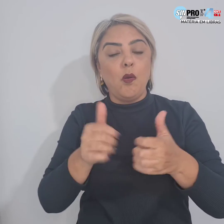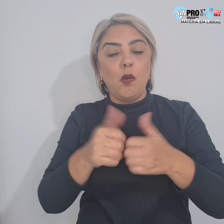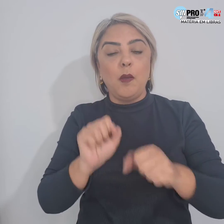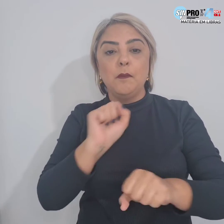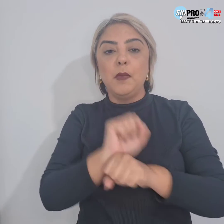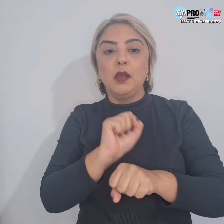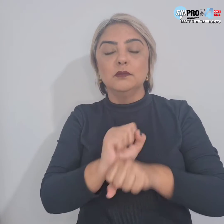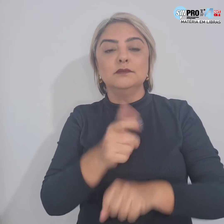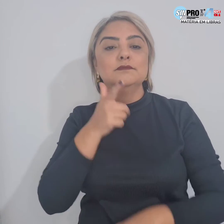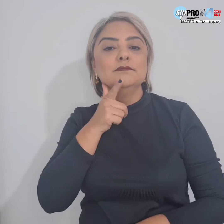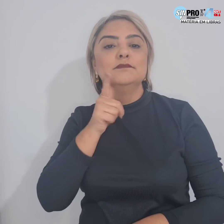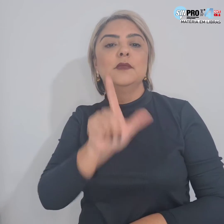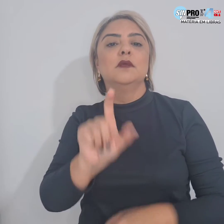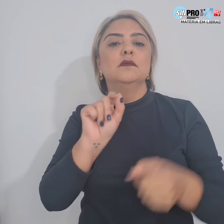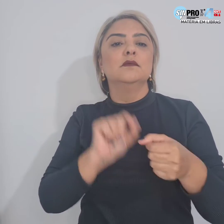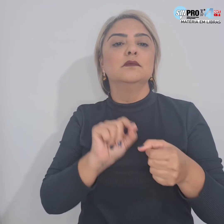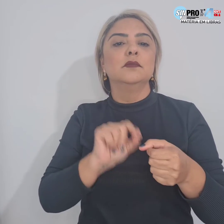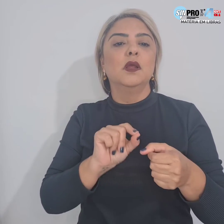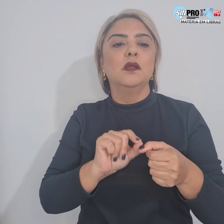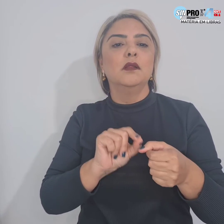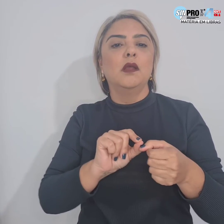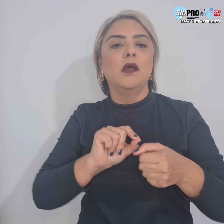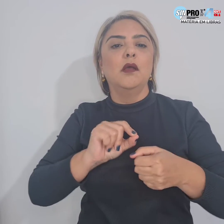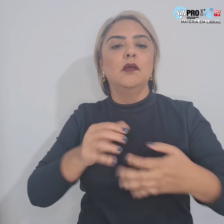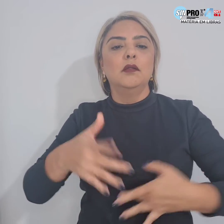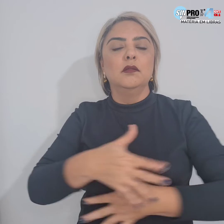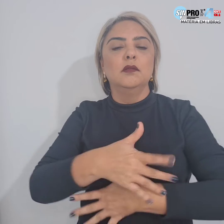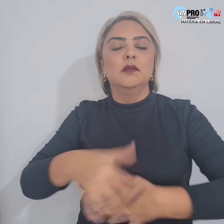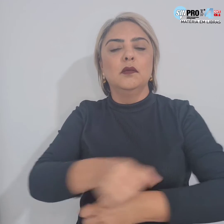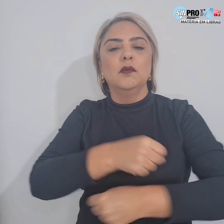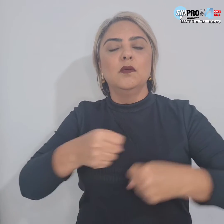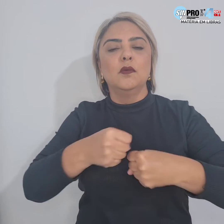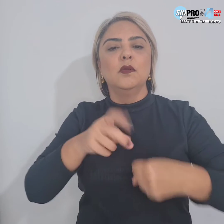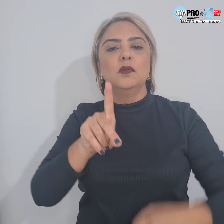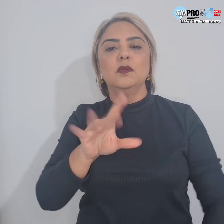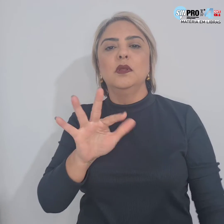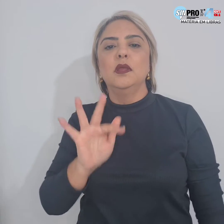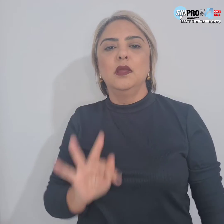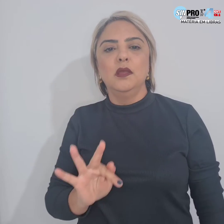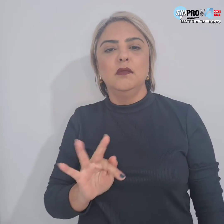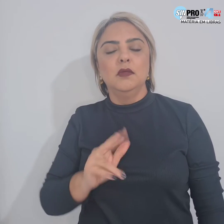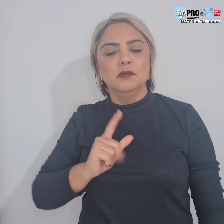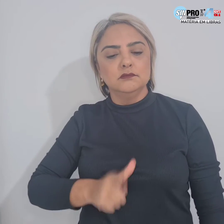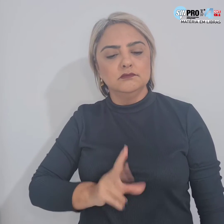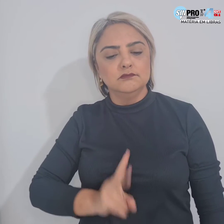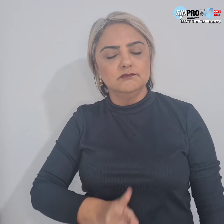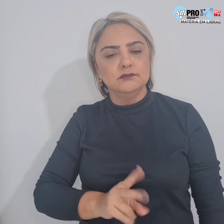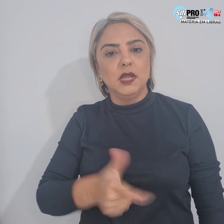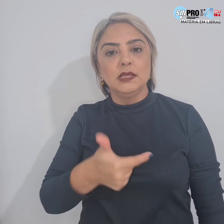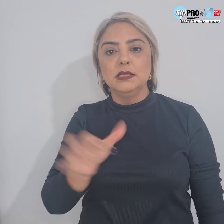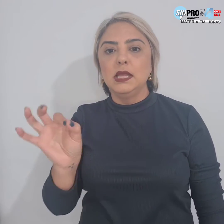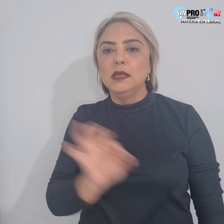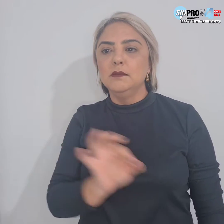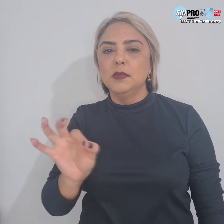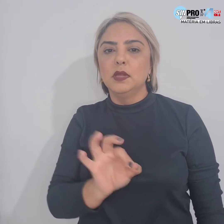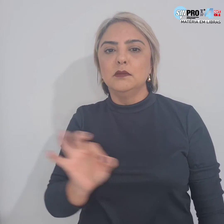conseguiram realizar um lockdown no Distrito Federal e manter 100% dos ônibus nas